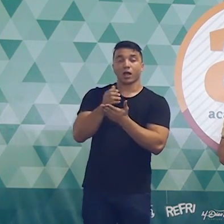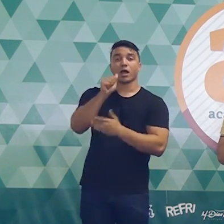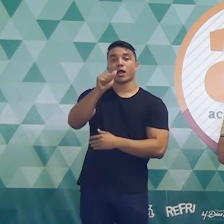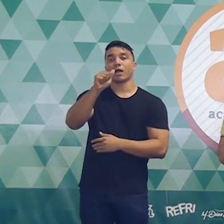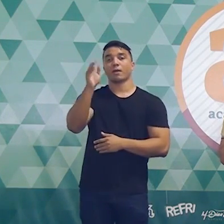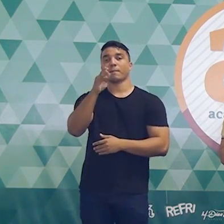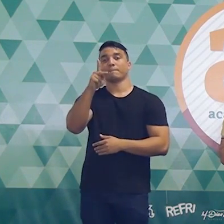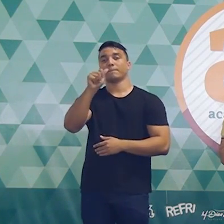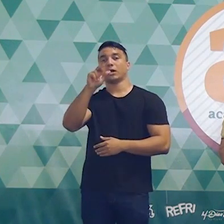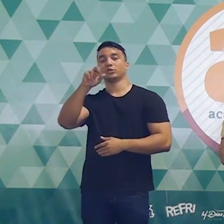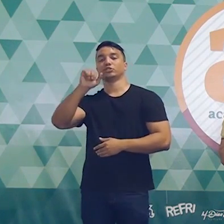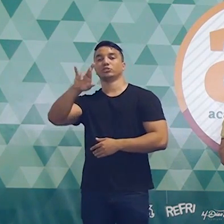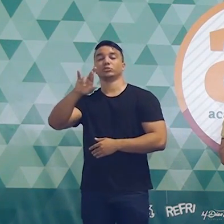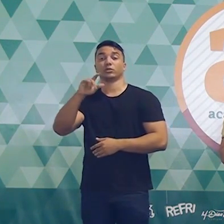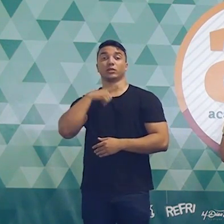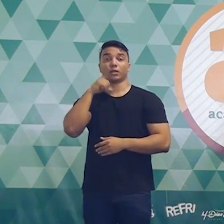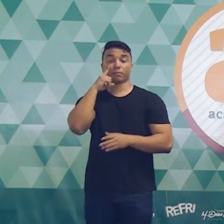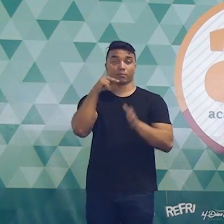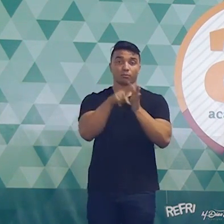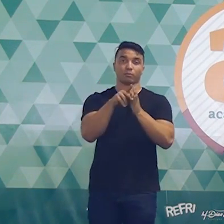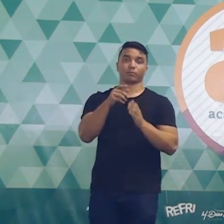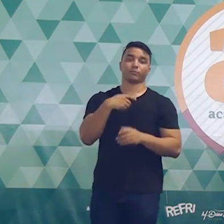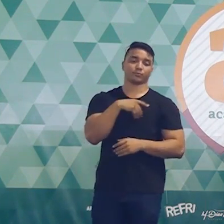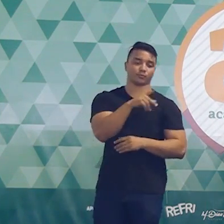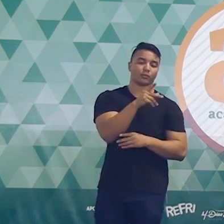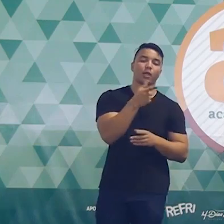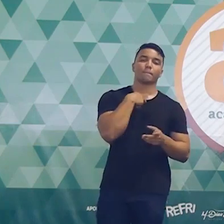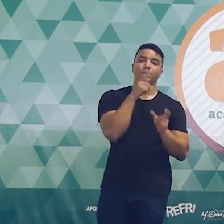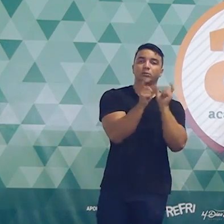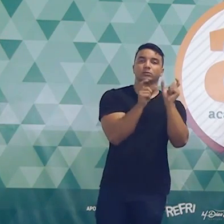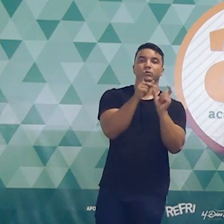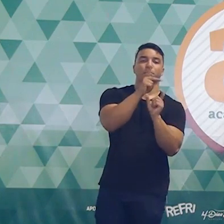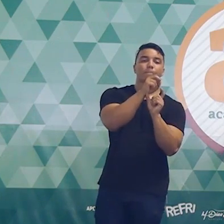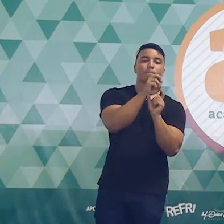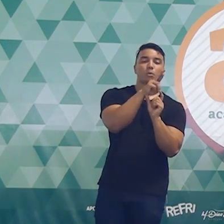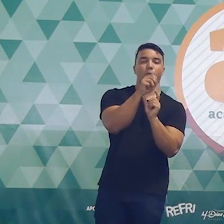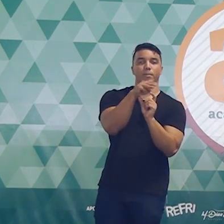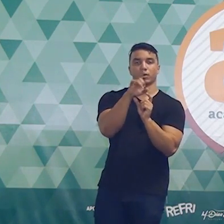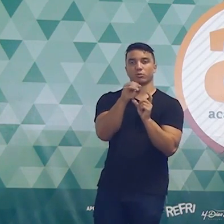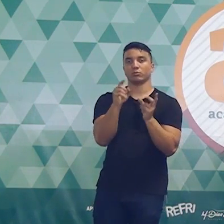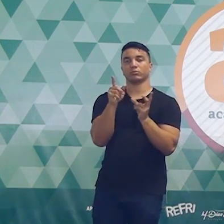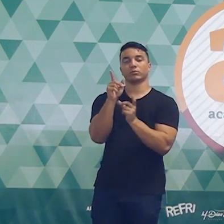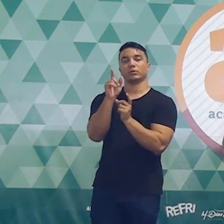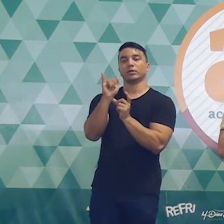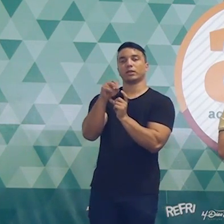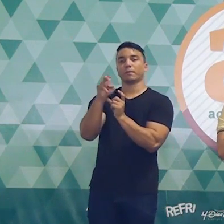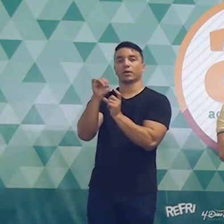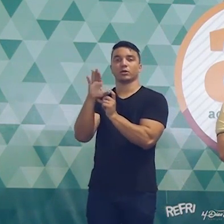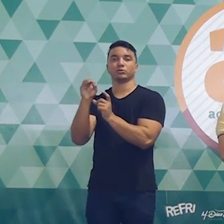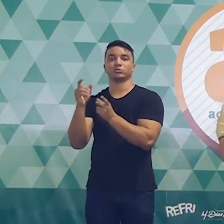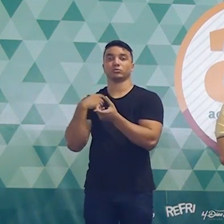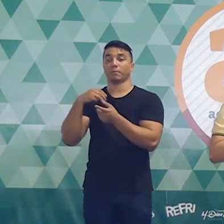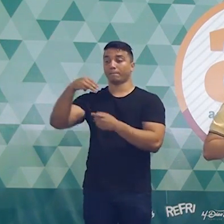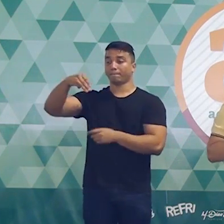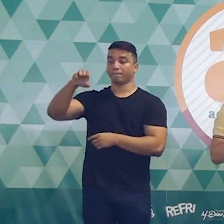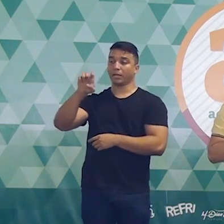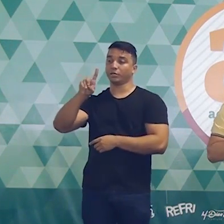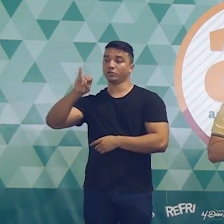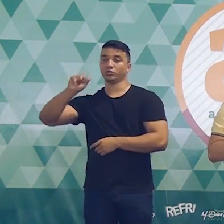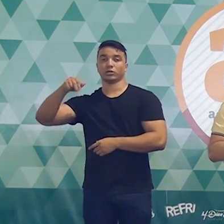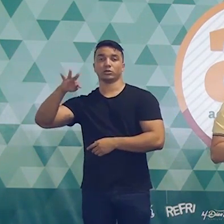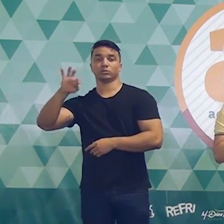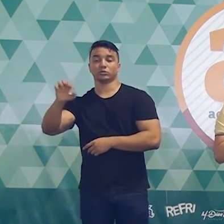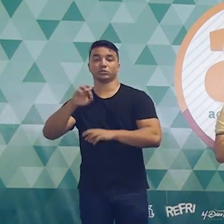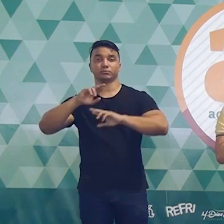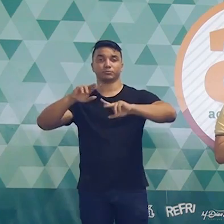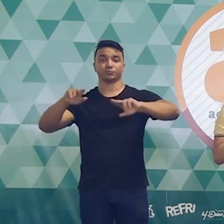alguma coisa. Quais são as palavras de meio? Por meio, por intermédio, a partir, mediante alguma